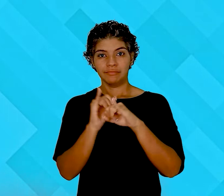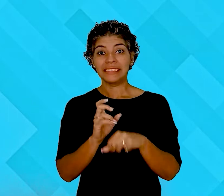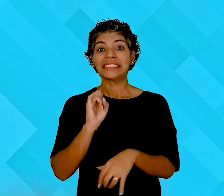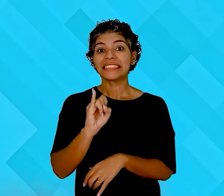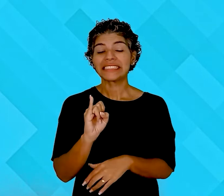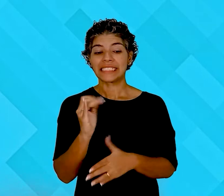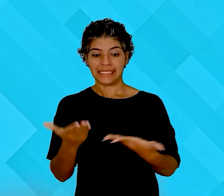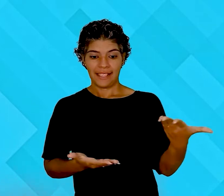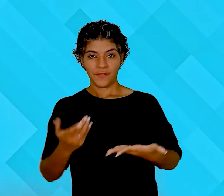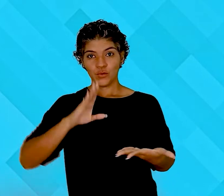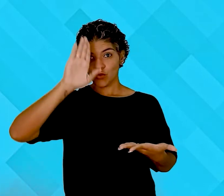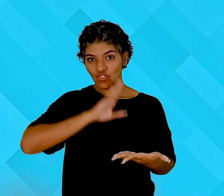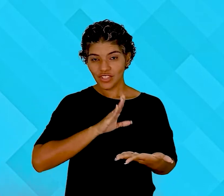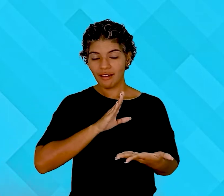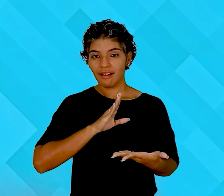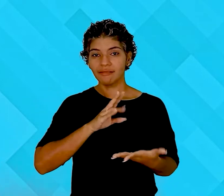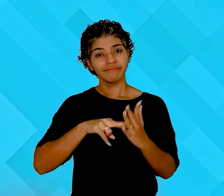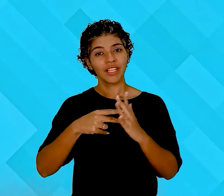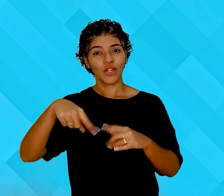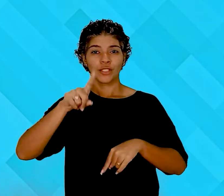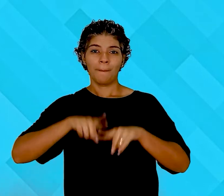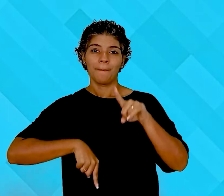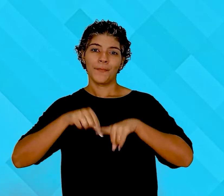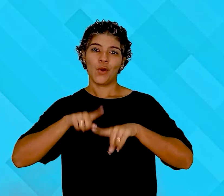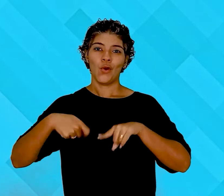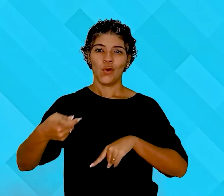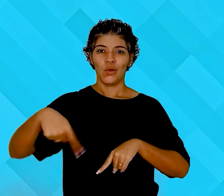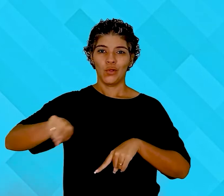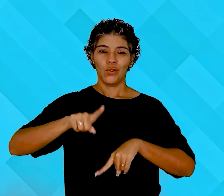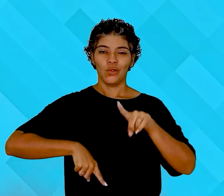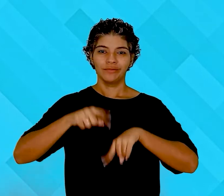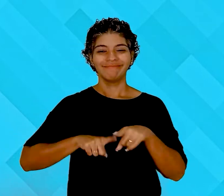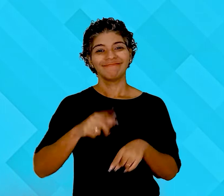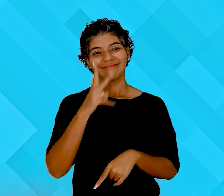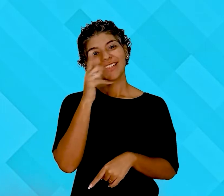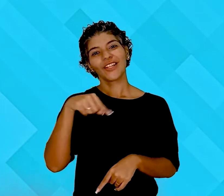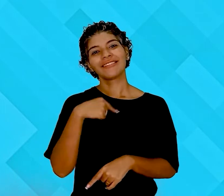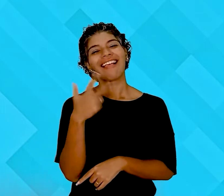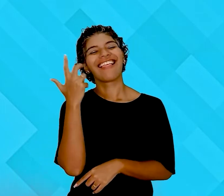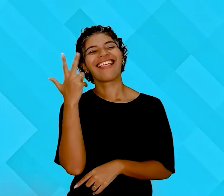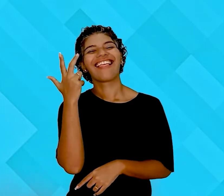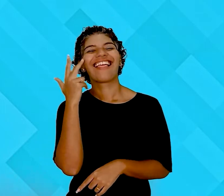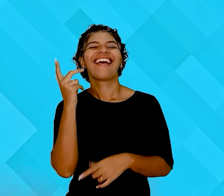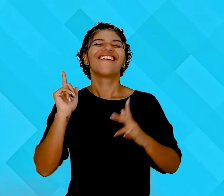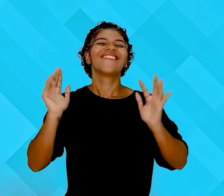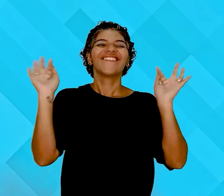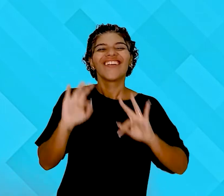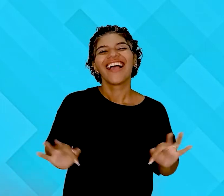nosso Gmail de graça, no nosso... Por quê, gente? Não existe almoço grátis, essas ferramentas são muito caras de serem desenvolvidas,